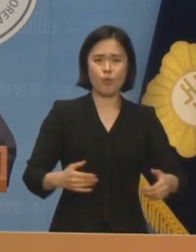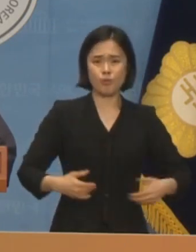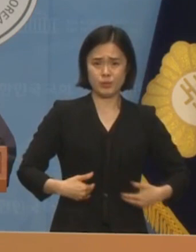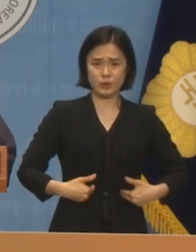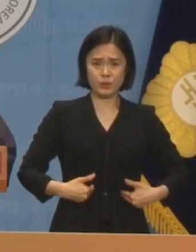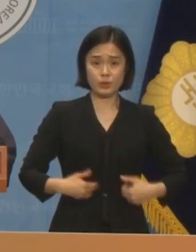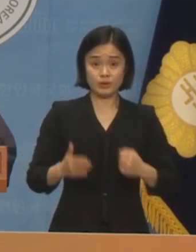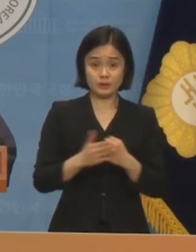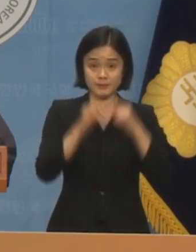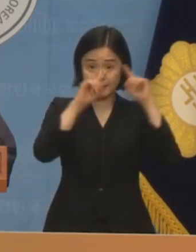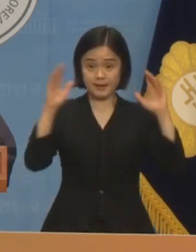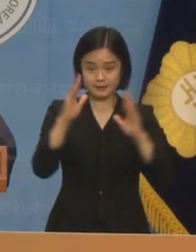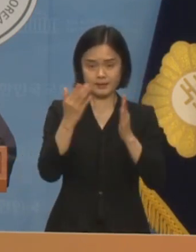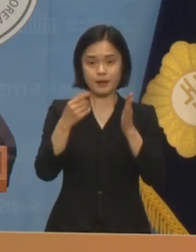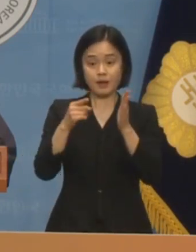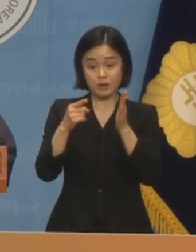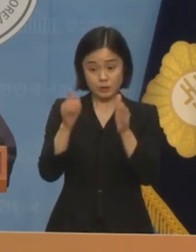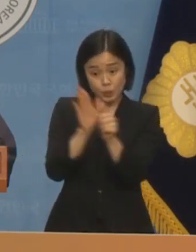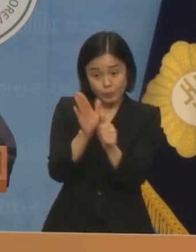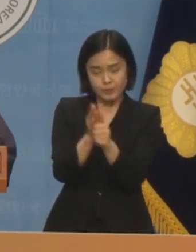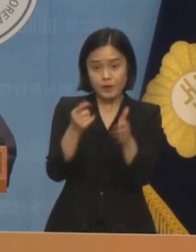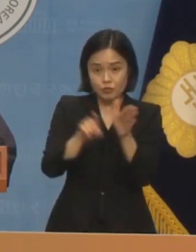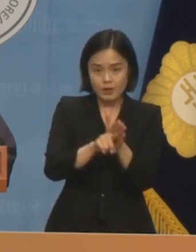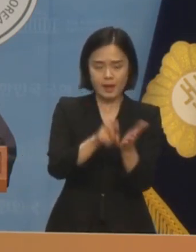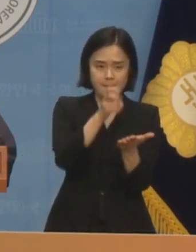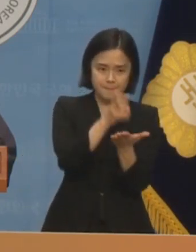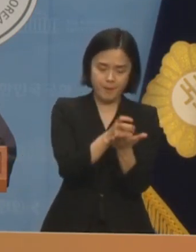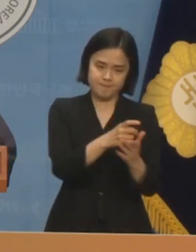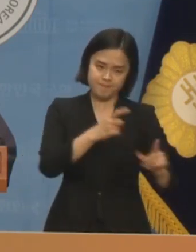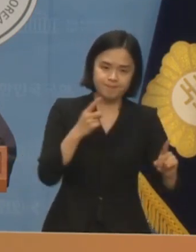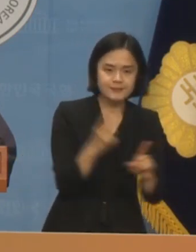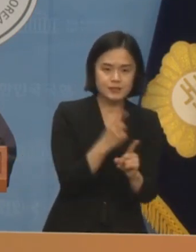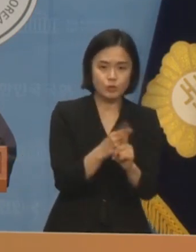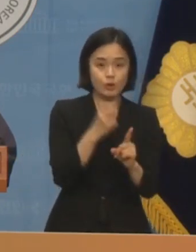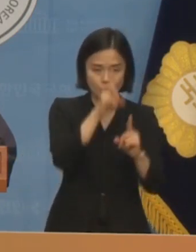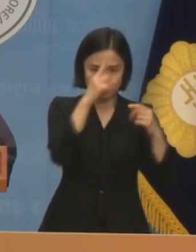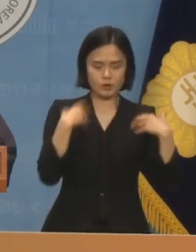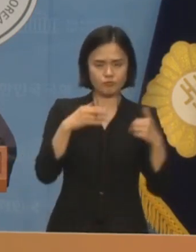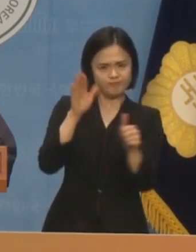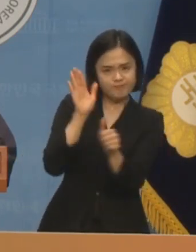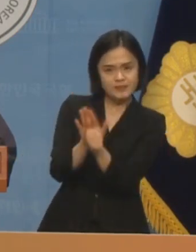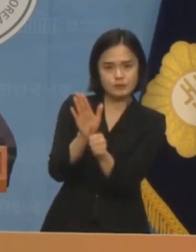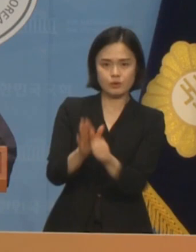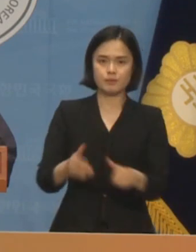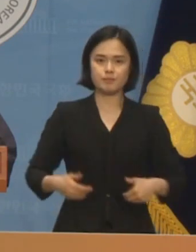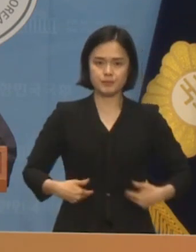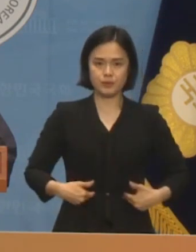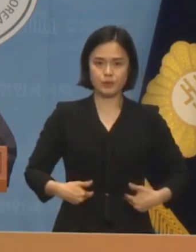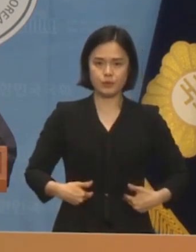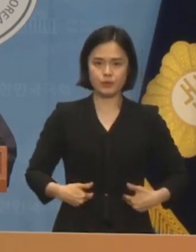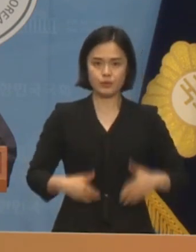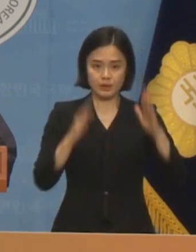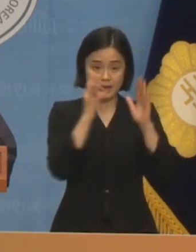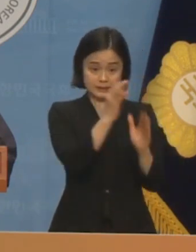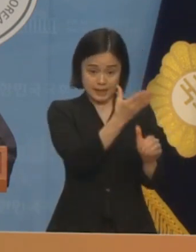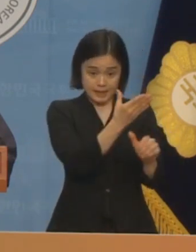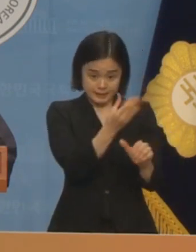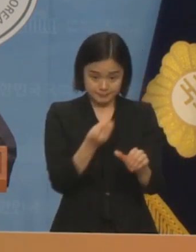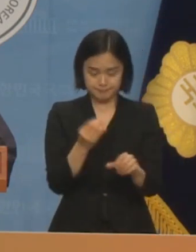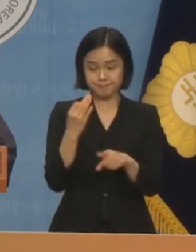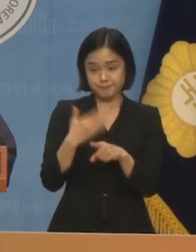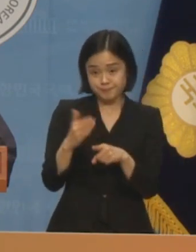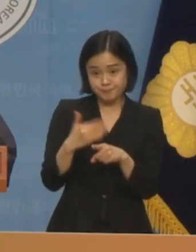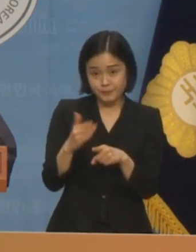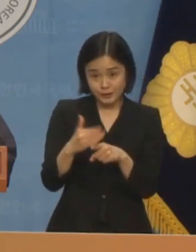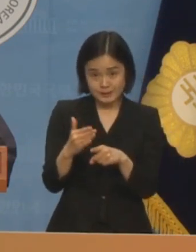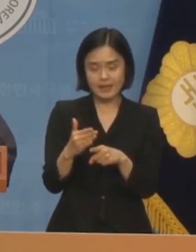국가 차원에서의 정책 마련과 지원이 반드시 필요합니다. 학자금 이제 면제 기간과 대상 확대는 그